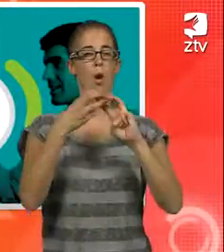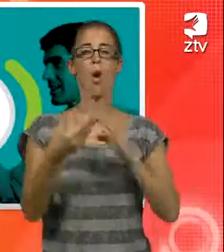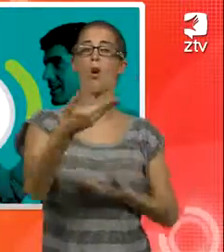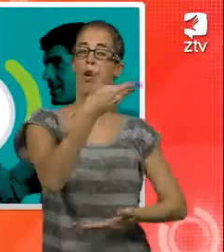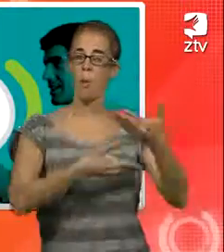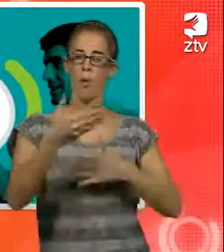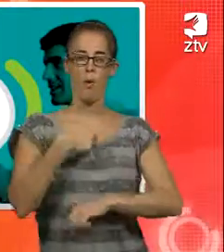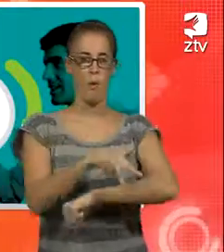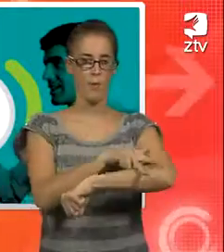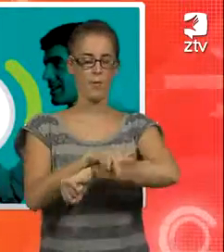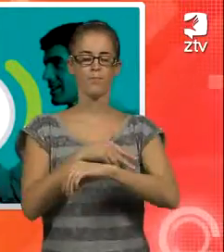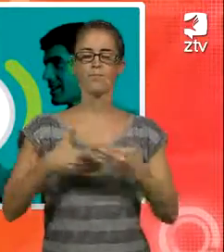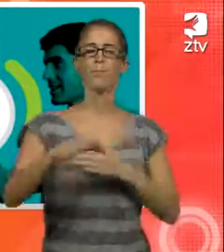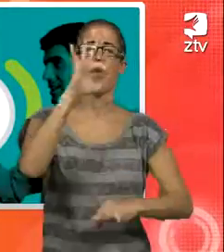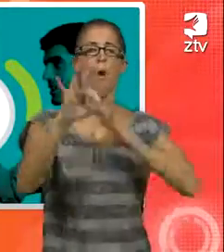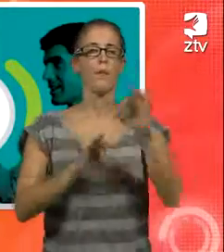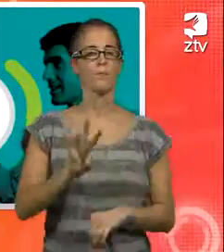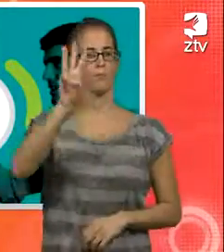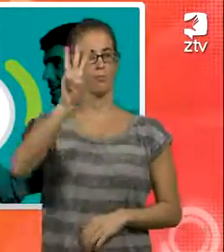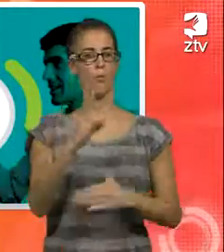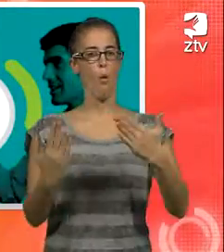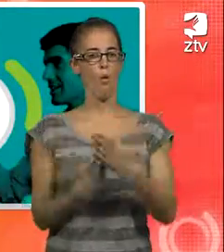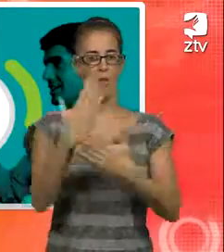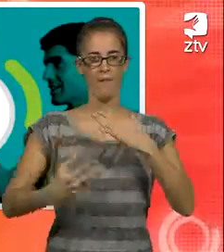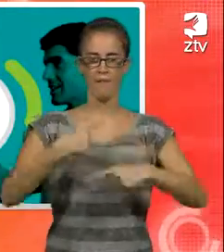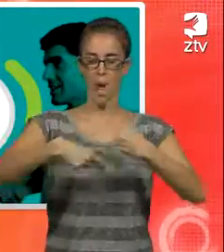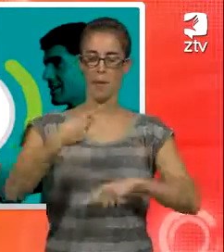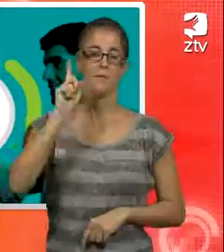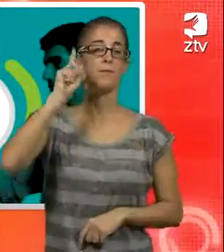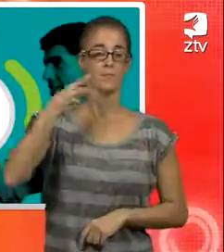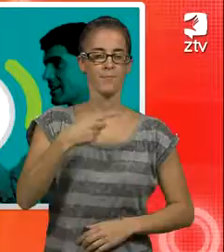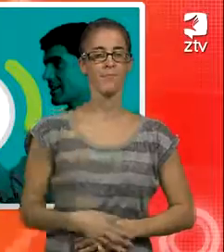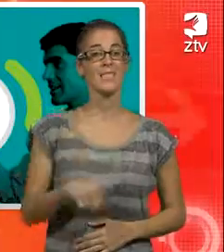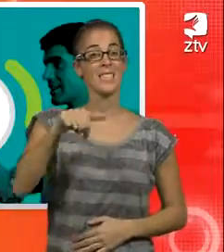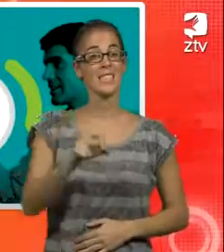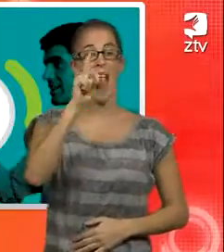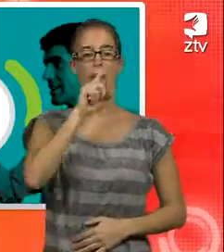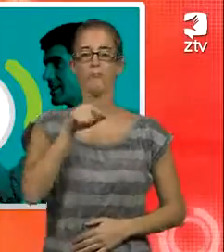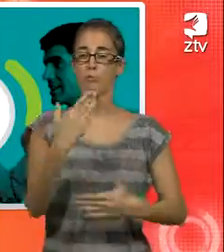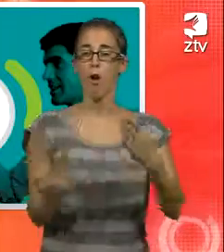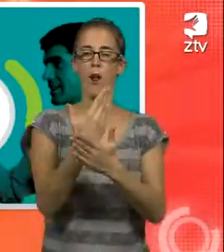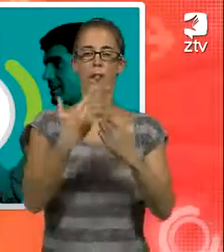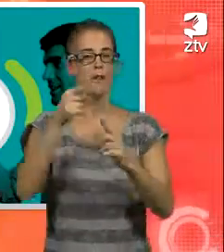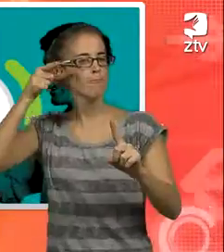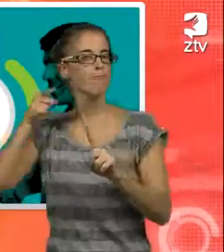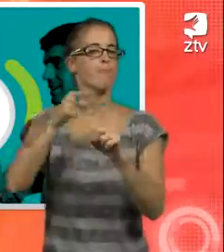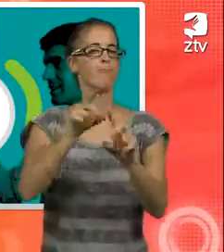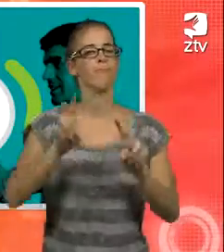Euskal Gorrak, con la colaboración del Gobierno Vasco, organizará la tercera jornada de familias sordas. Este año la jornada estará dedicada a